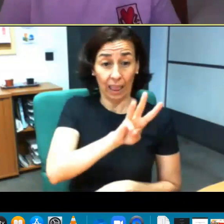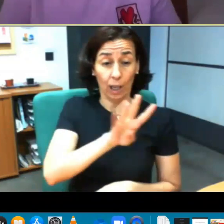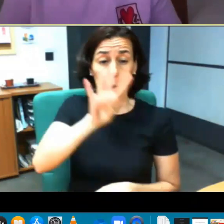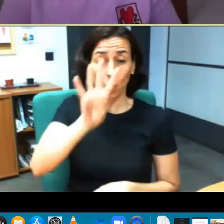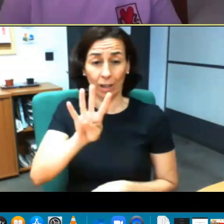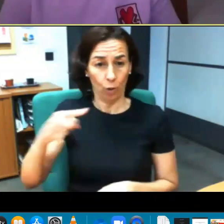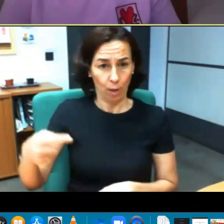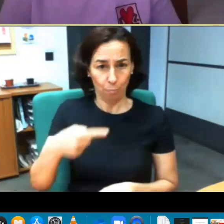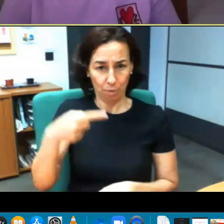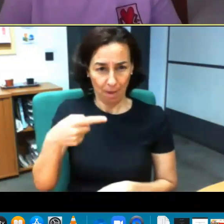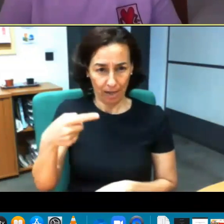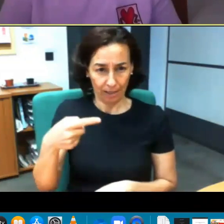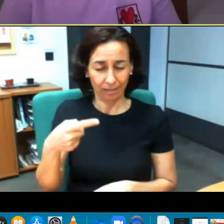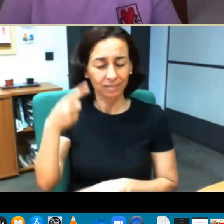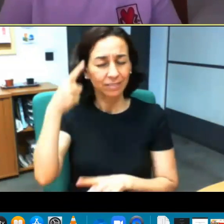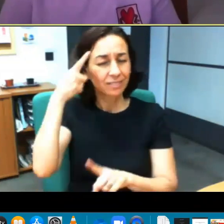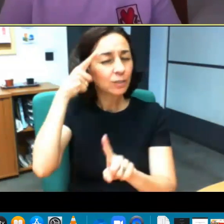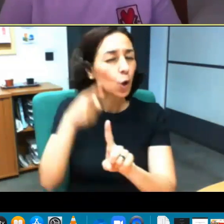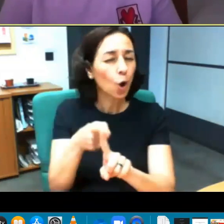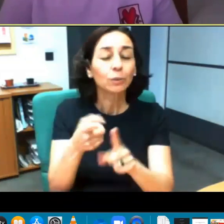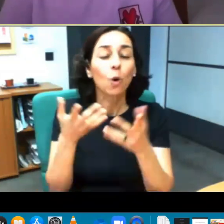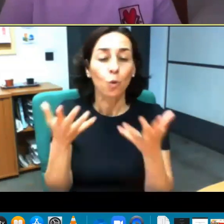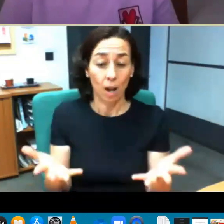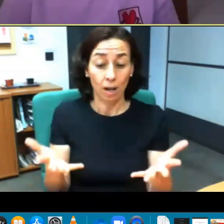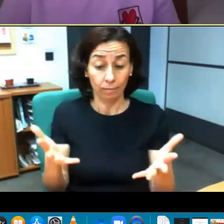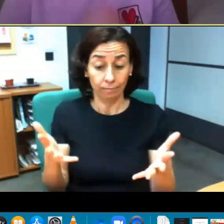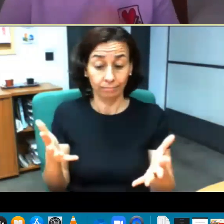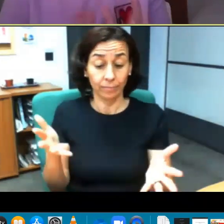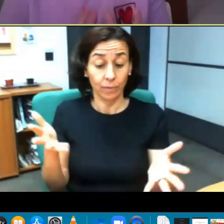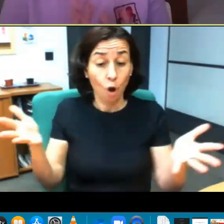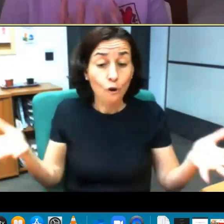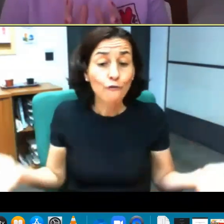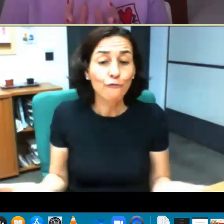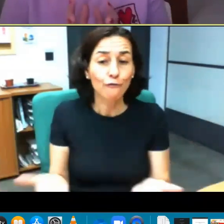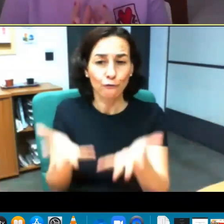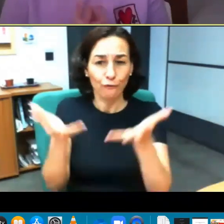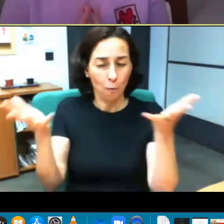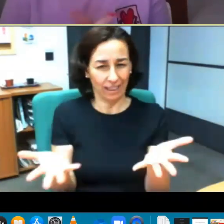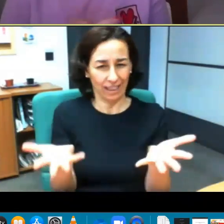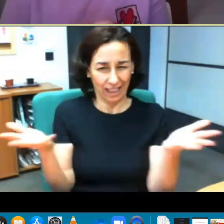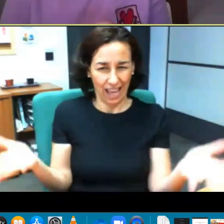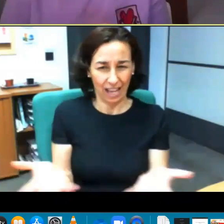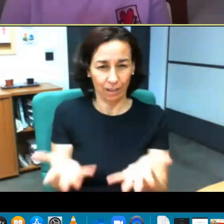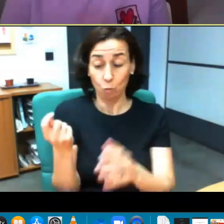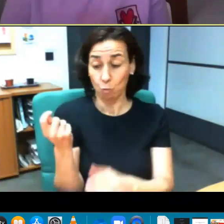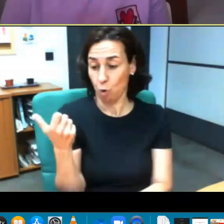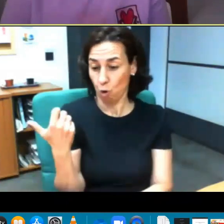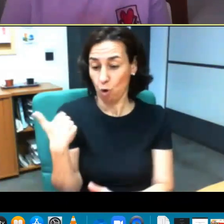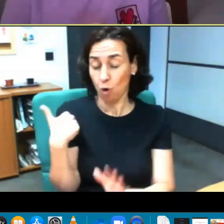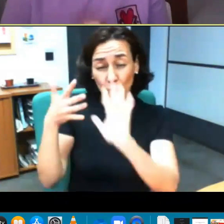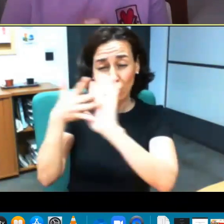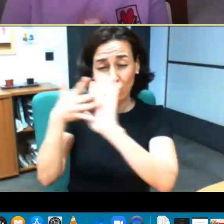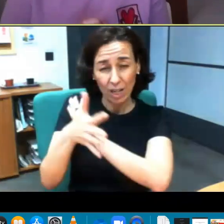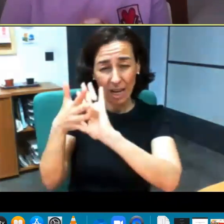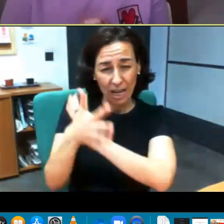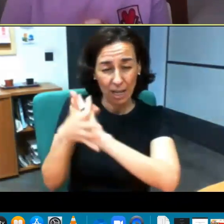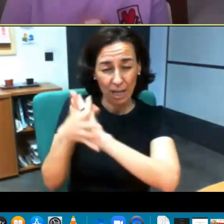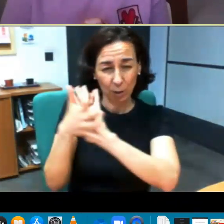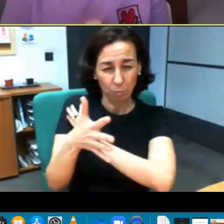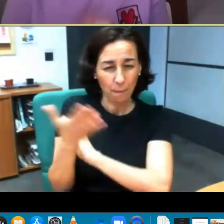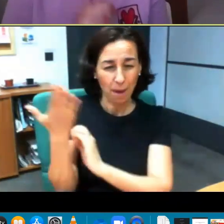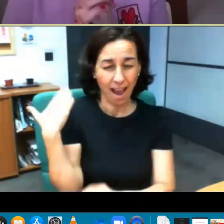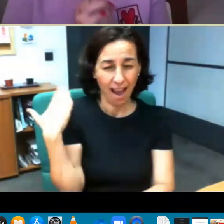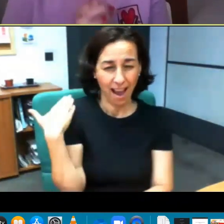lo que pretendemos fomentar es, como os comentaba un poco con el ejemplo anteriormente del síndrome de Prader-Willi,